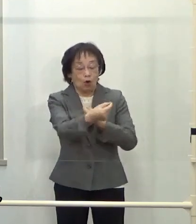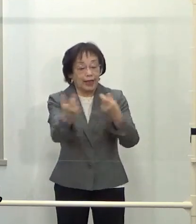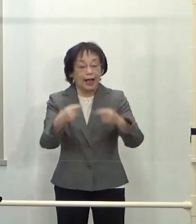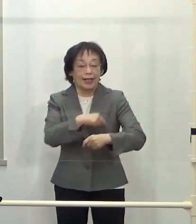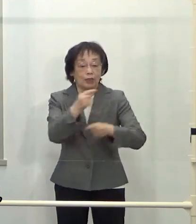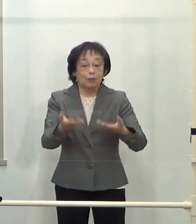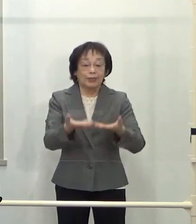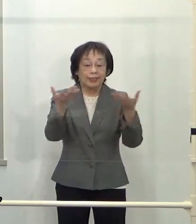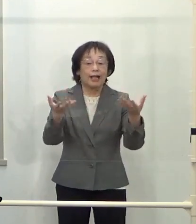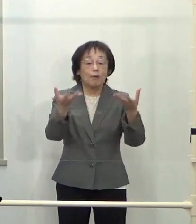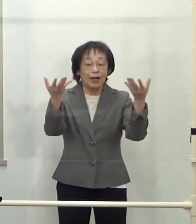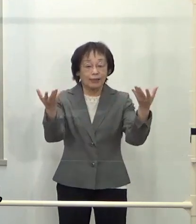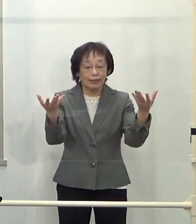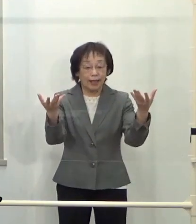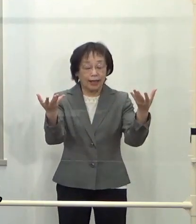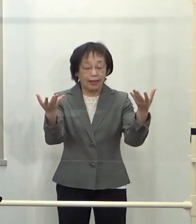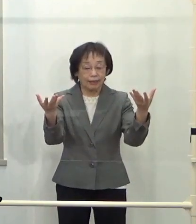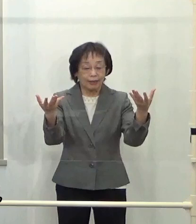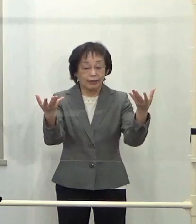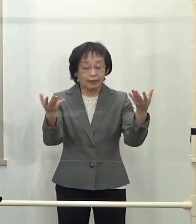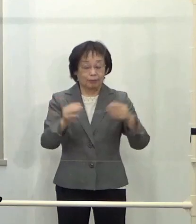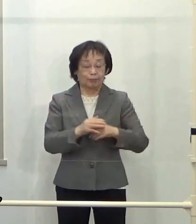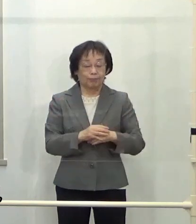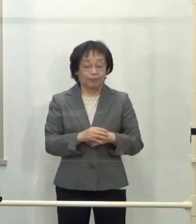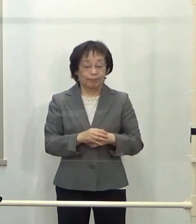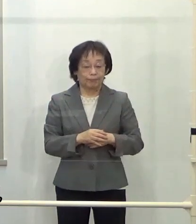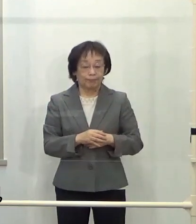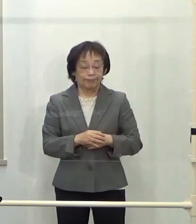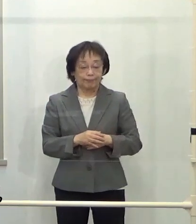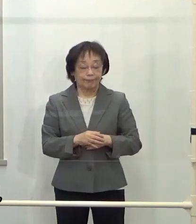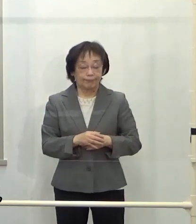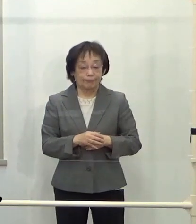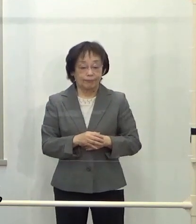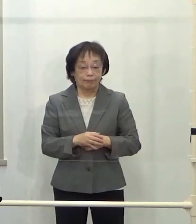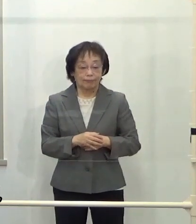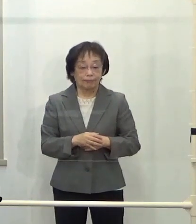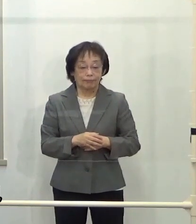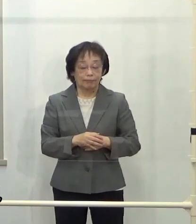で、この広域連携というのは